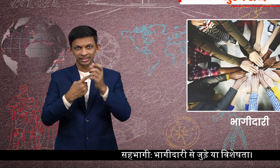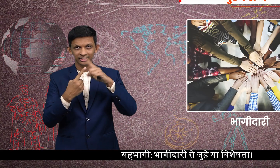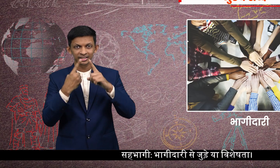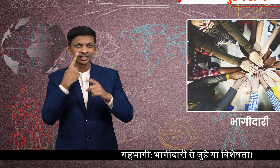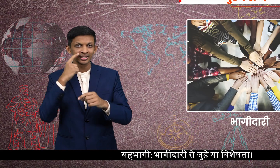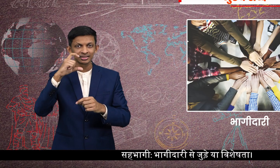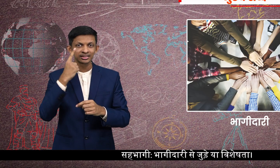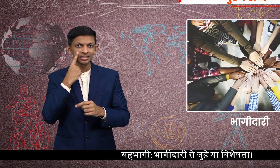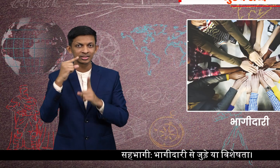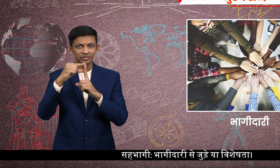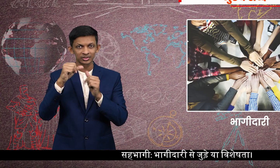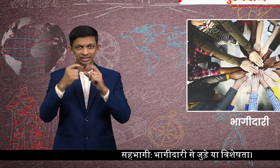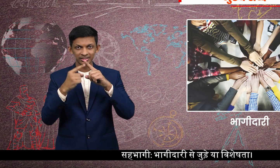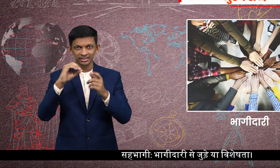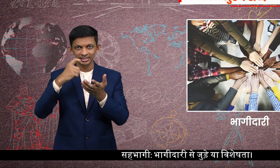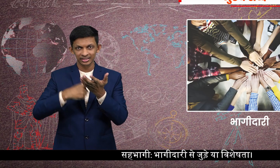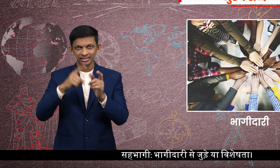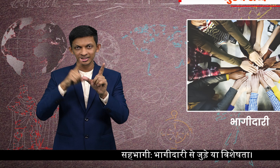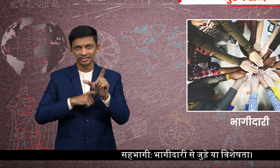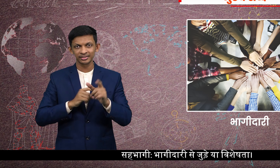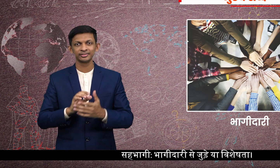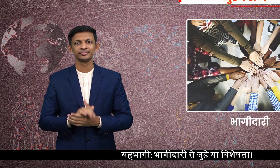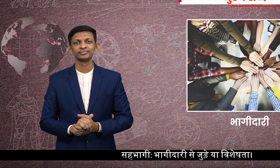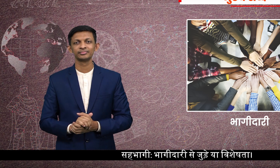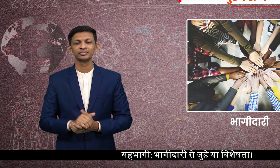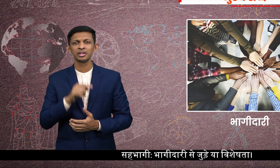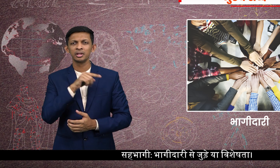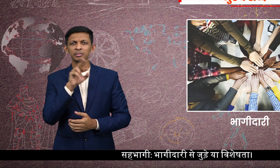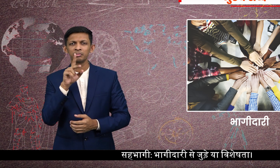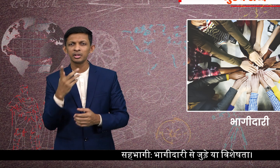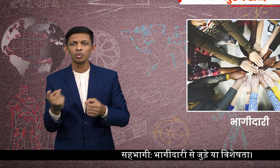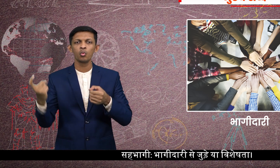सहभागी, भागीदारी से जुड़े या विशेषता।